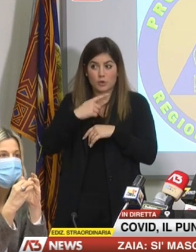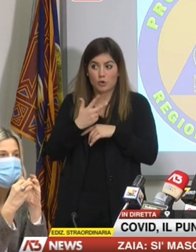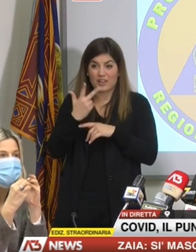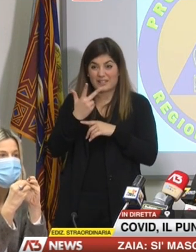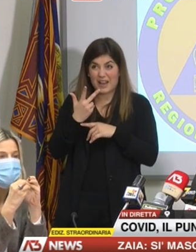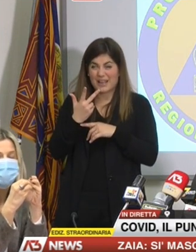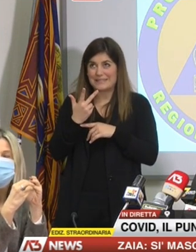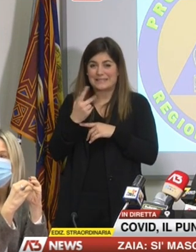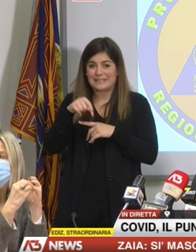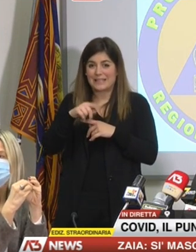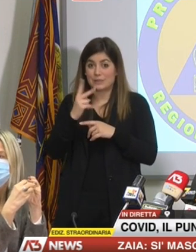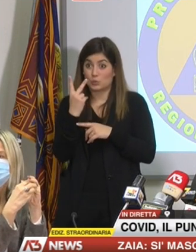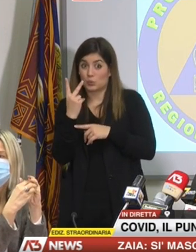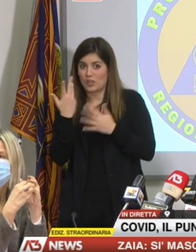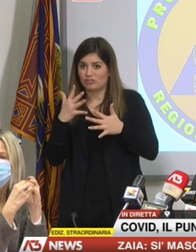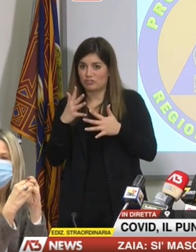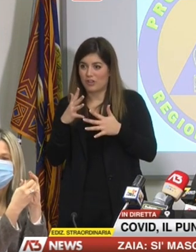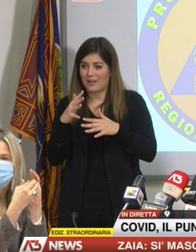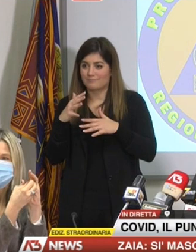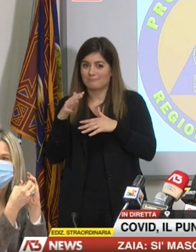sono andati in zona arancione.